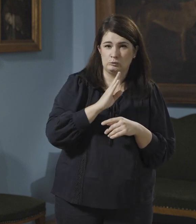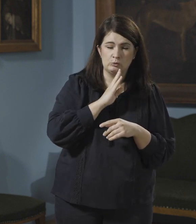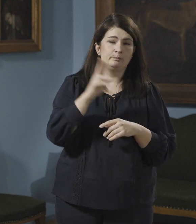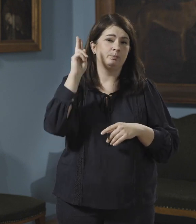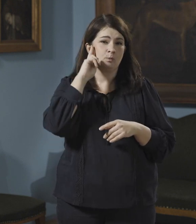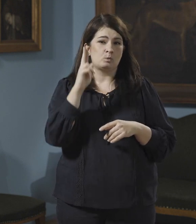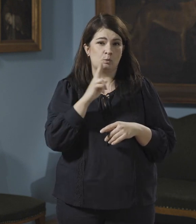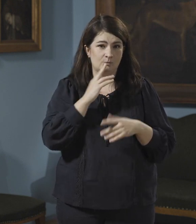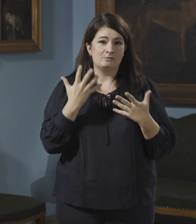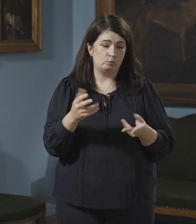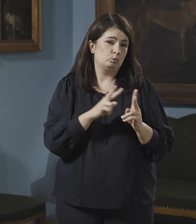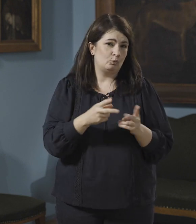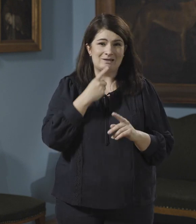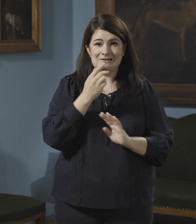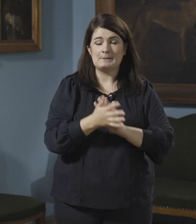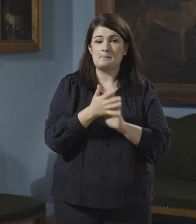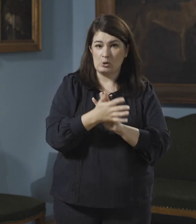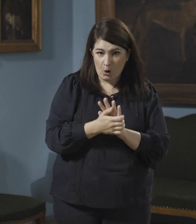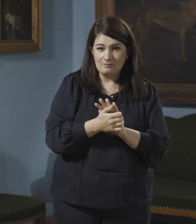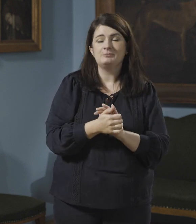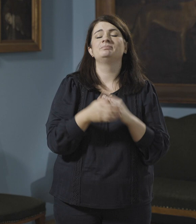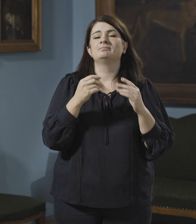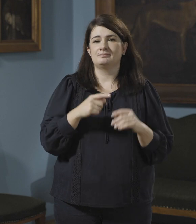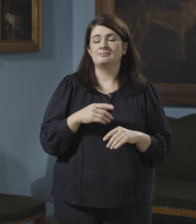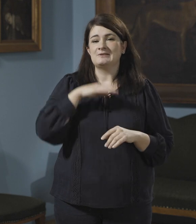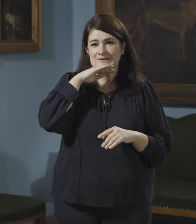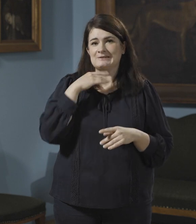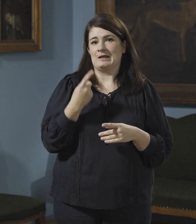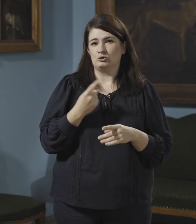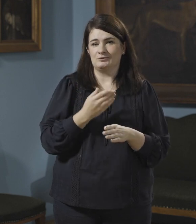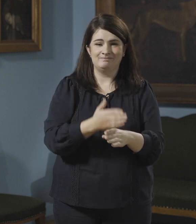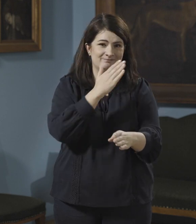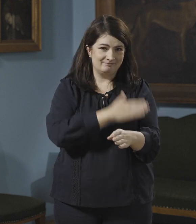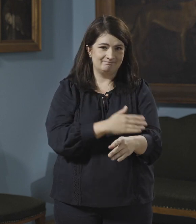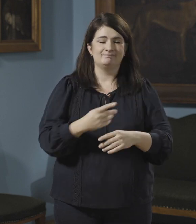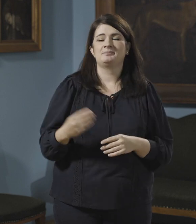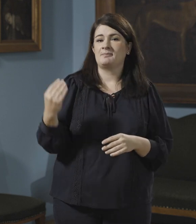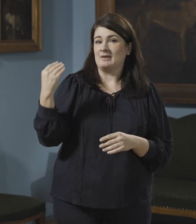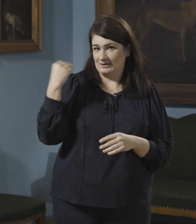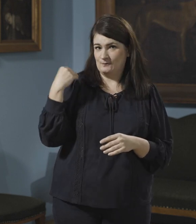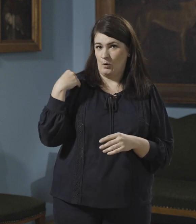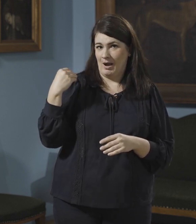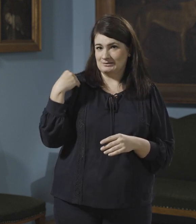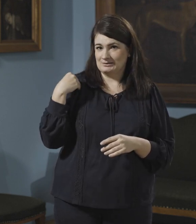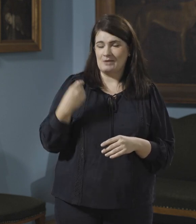Jeżeli jesteś osobą głuchą, niesłyszącą i potrzebujesz tłumacza języka migowego, wystarczy zapowiedzieć wcześniej swoją